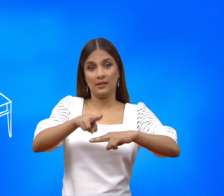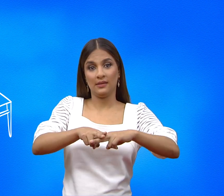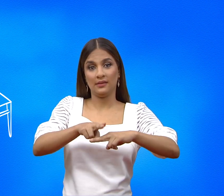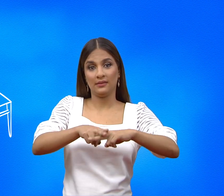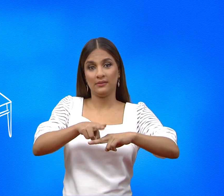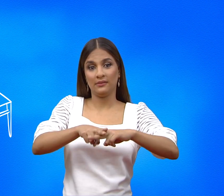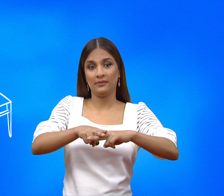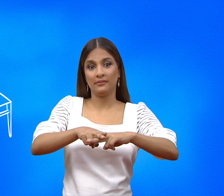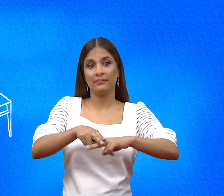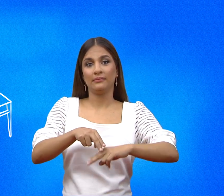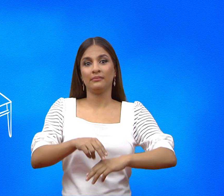silla